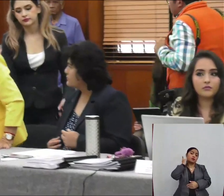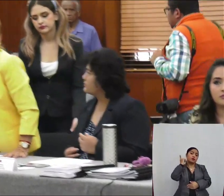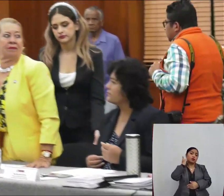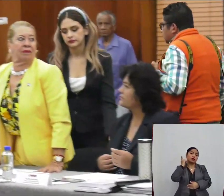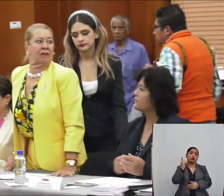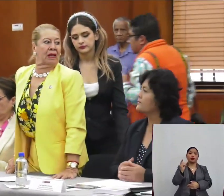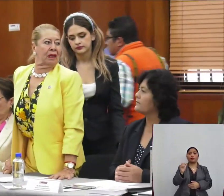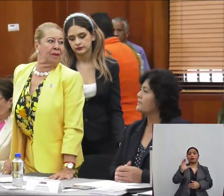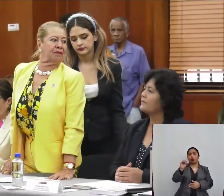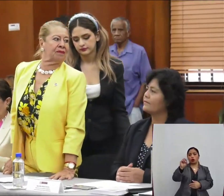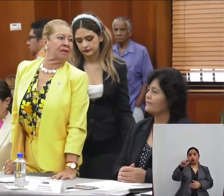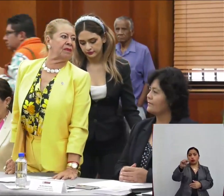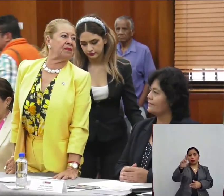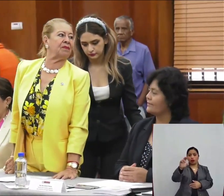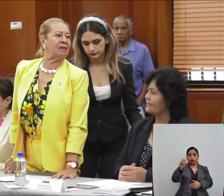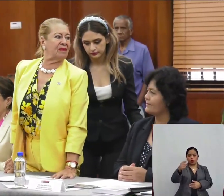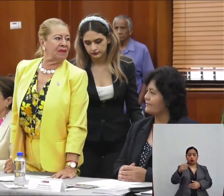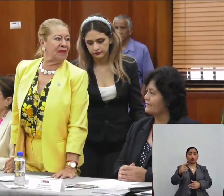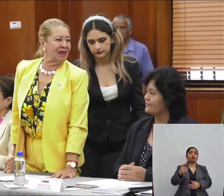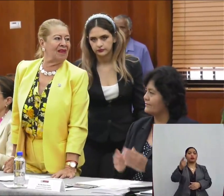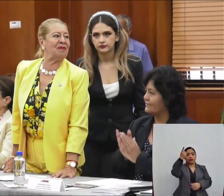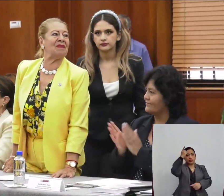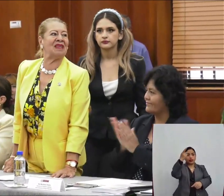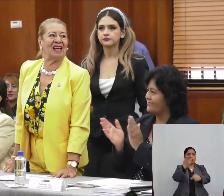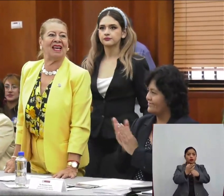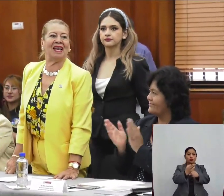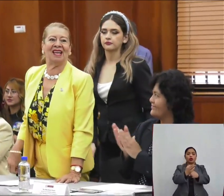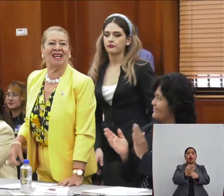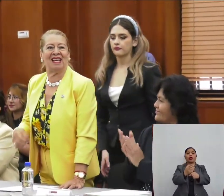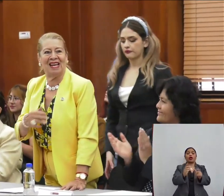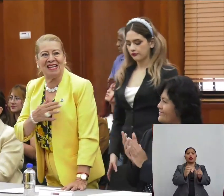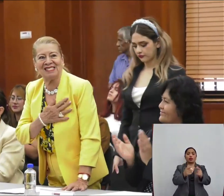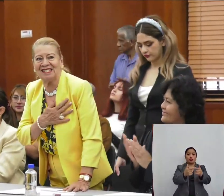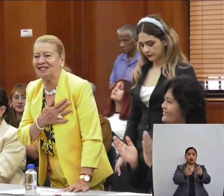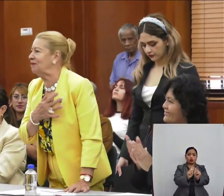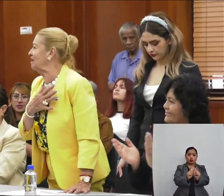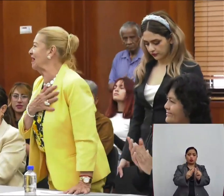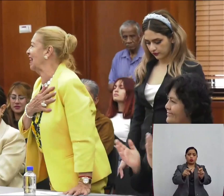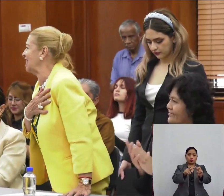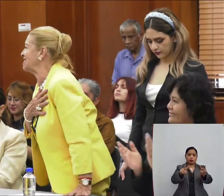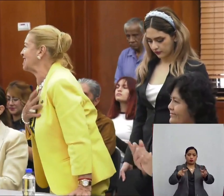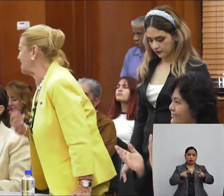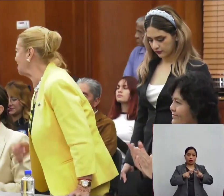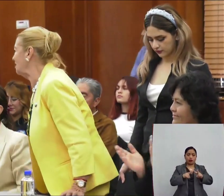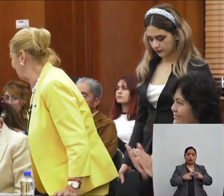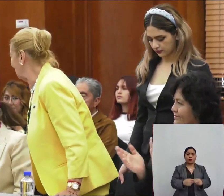de Atención de Grupos Vulnerables de la 61ª Legislatura.